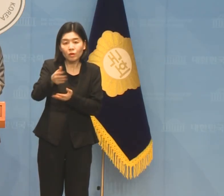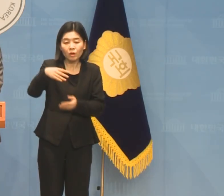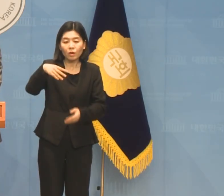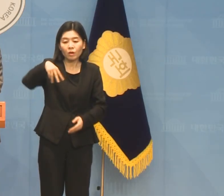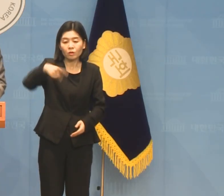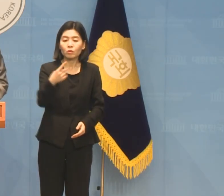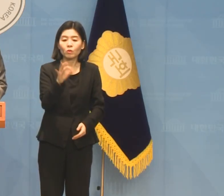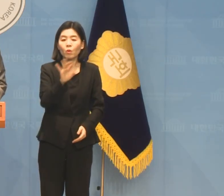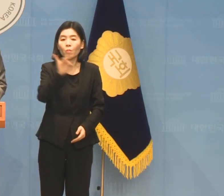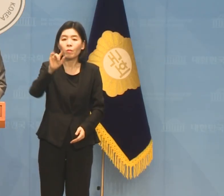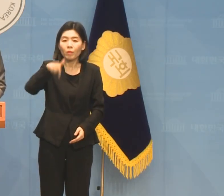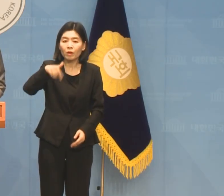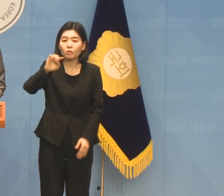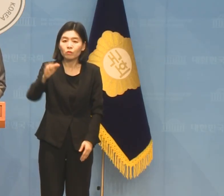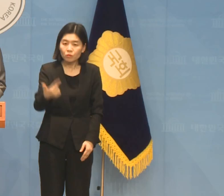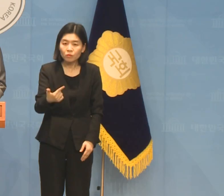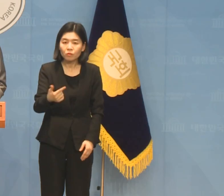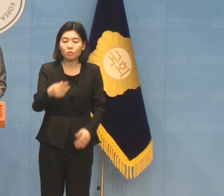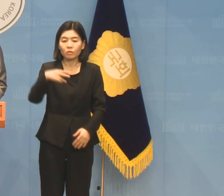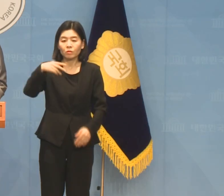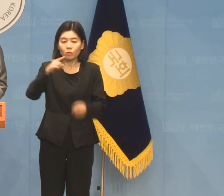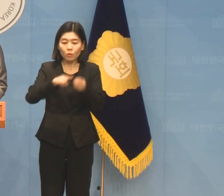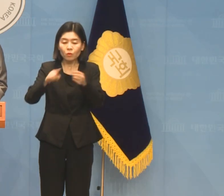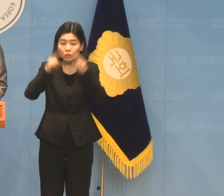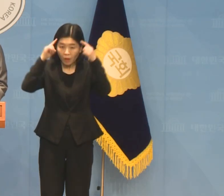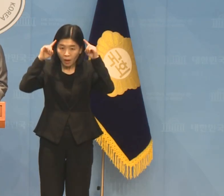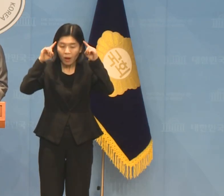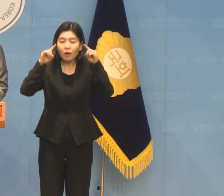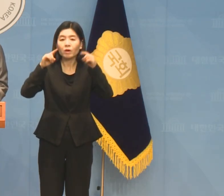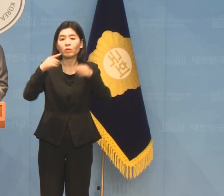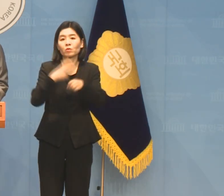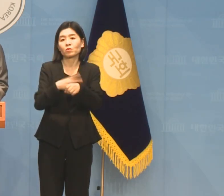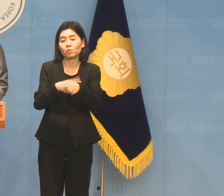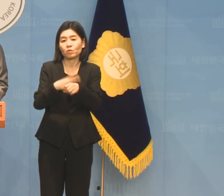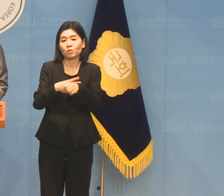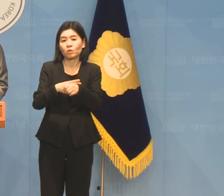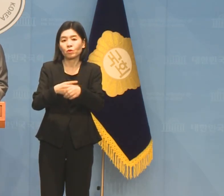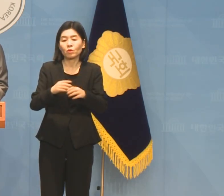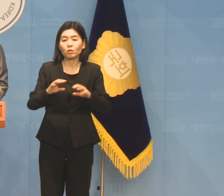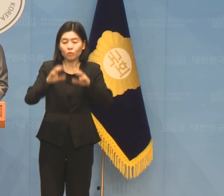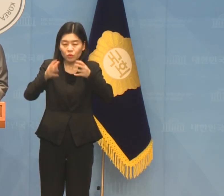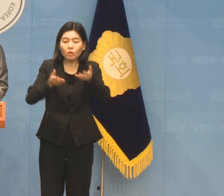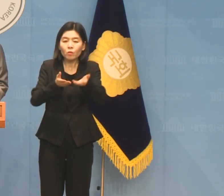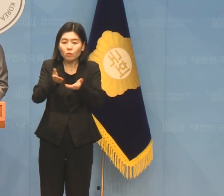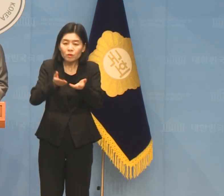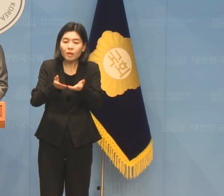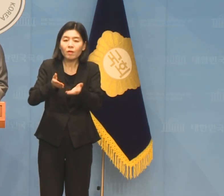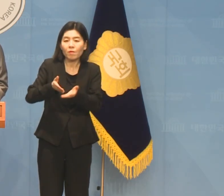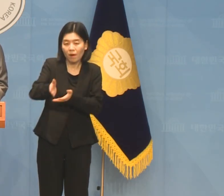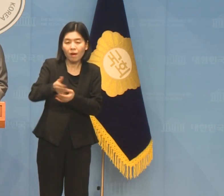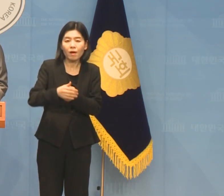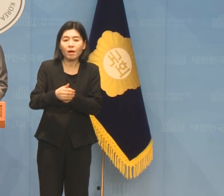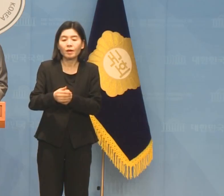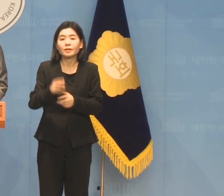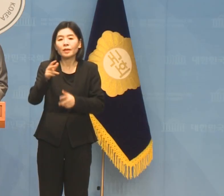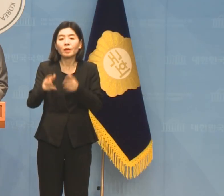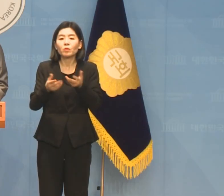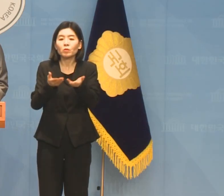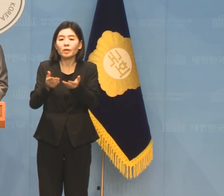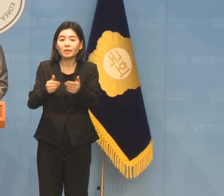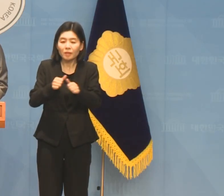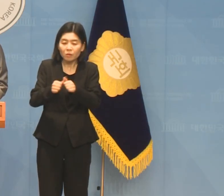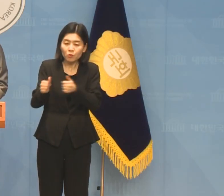송백훈 동국대학교 국제통상학과 교수님입니다. 산업통상자원부 자문위원을